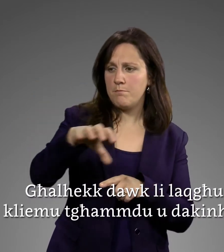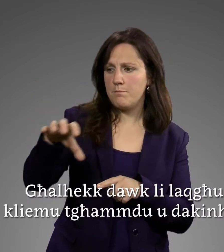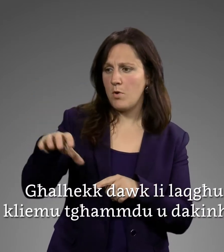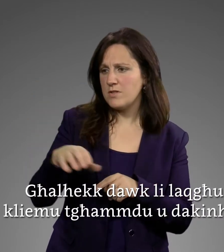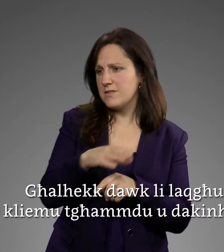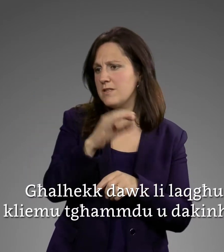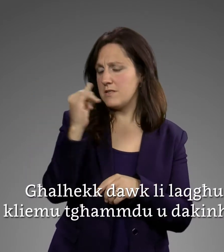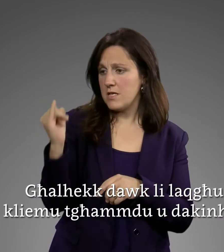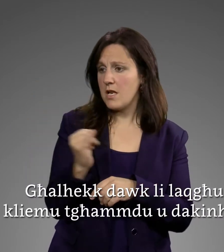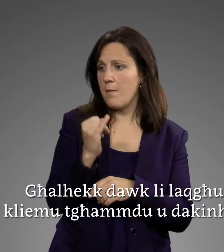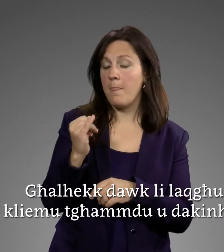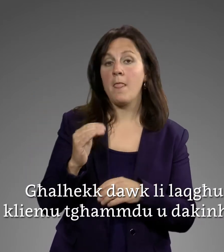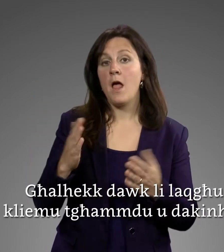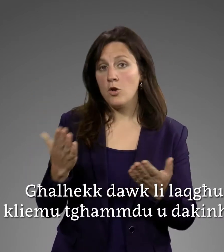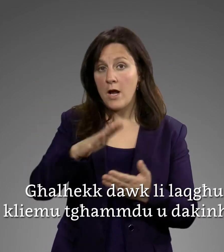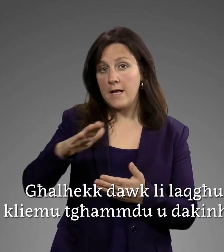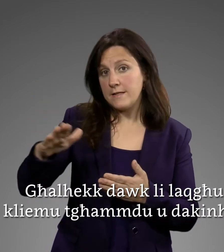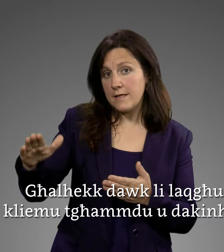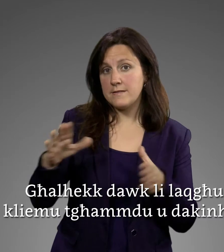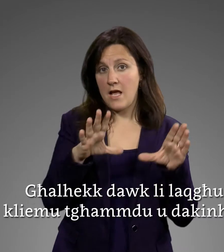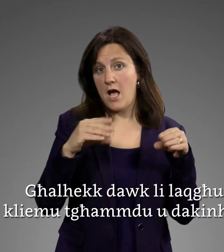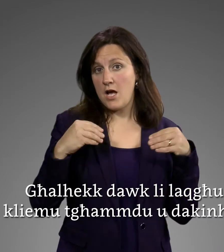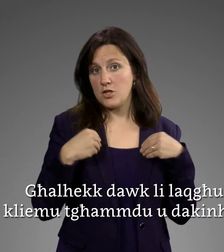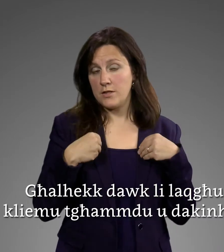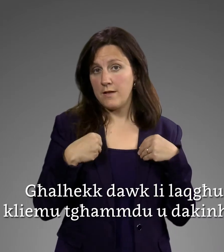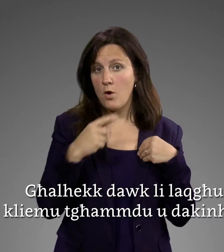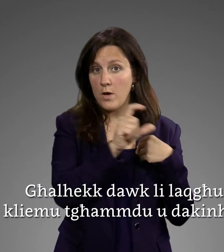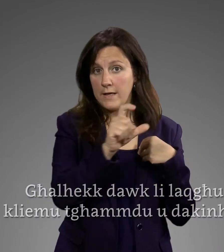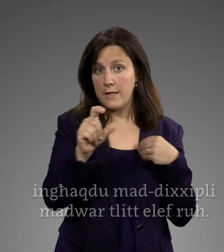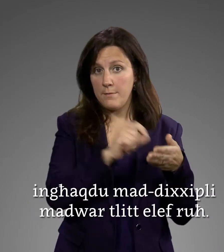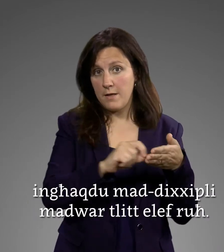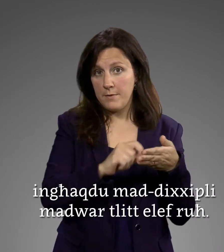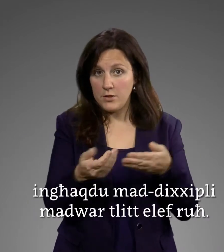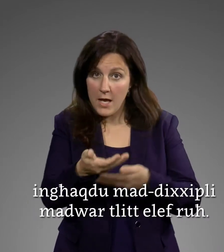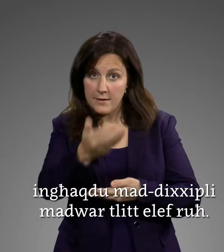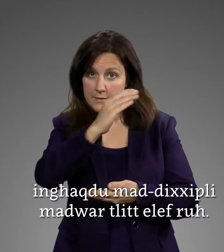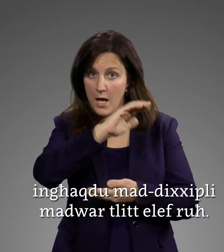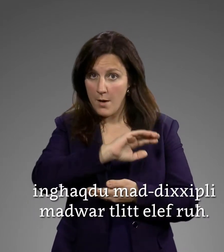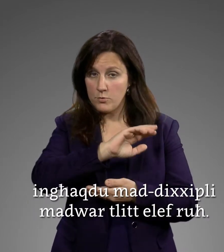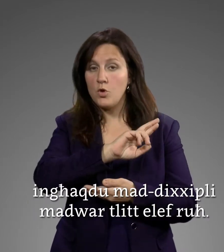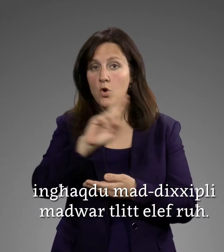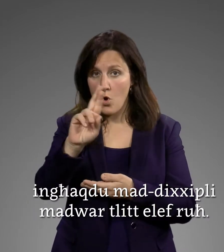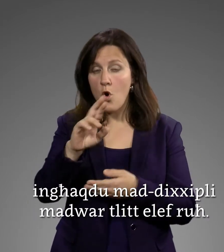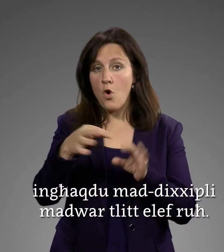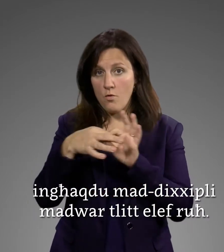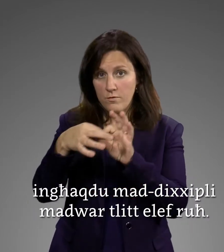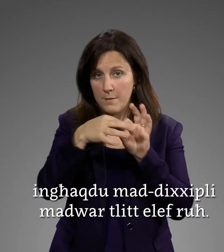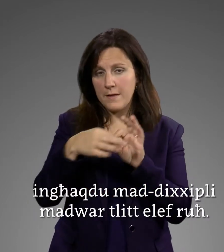Għalhekk dawk li laqgħu kliemu, tgħamdu u dakinhar ingħaqdu mad-dixxipli madwar 3,000 ruħ.